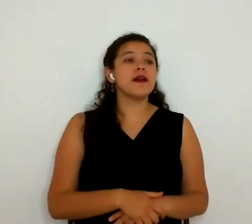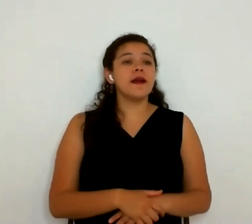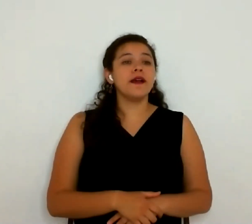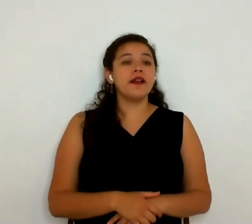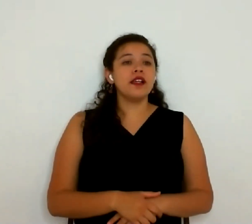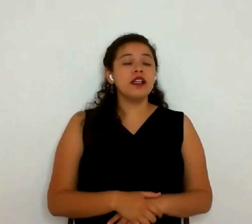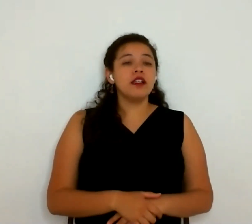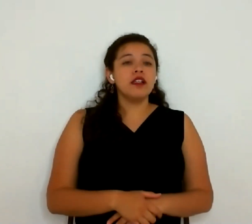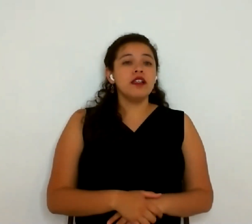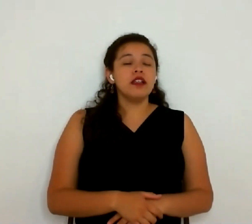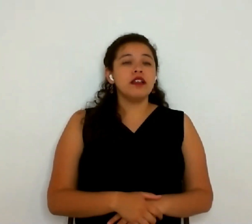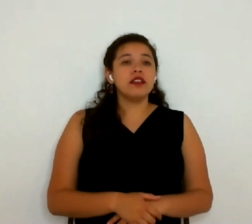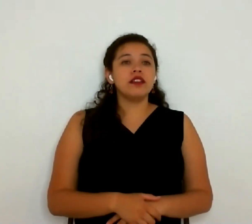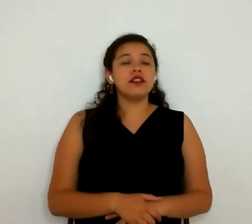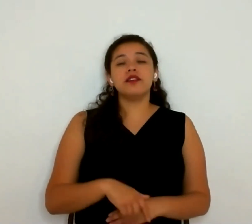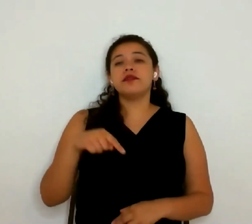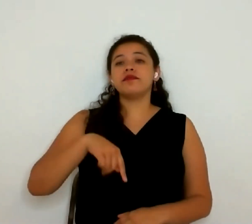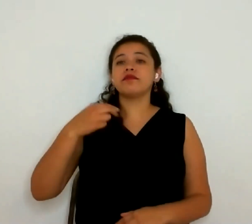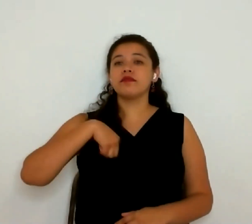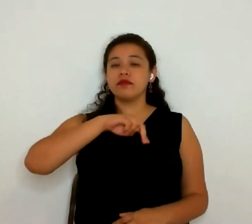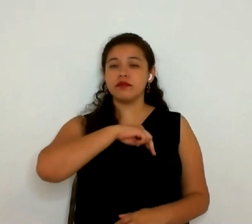y aquí nosotros aplicamos